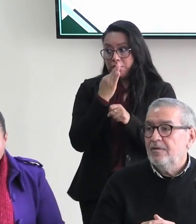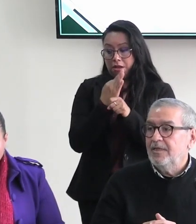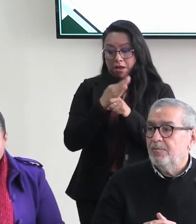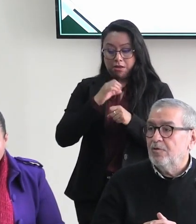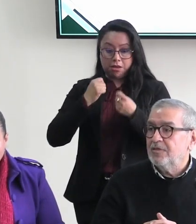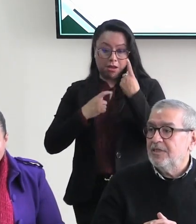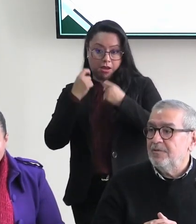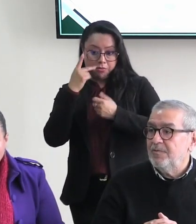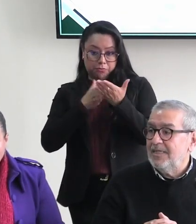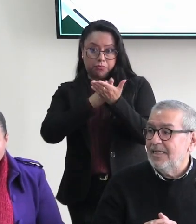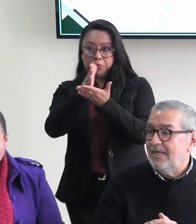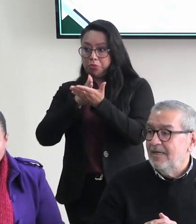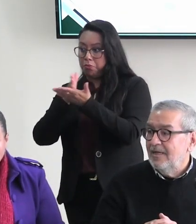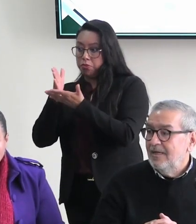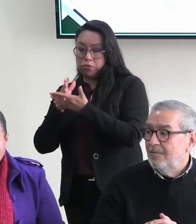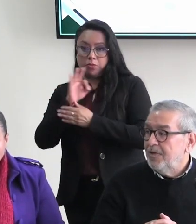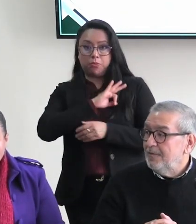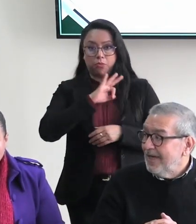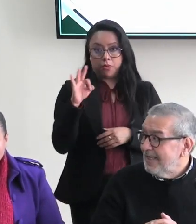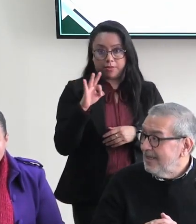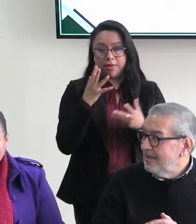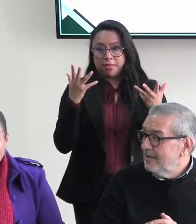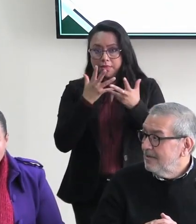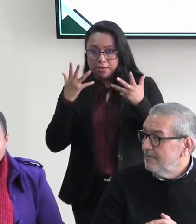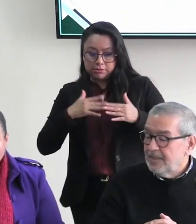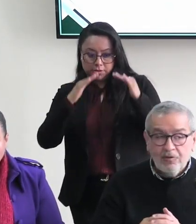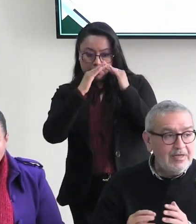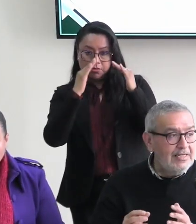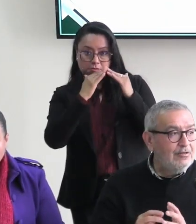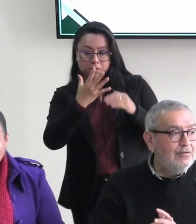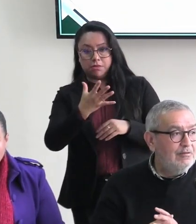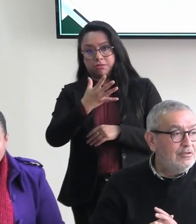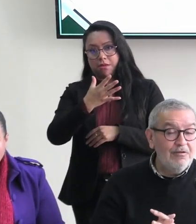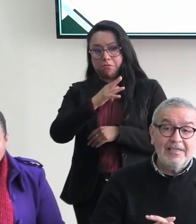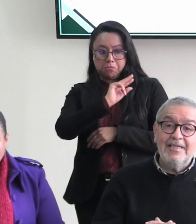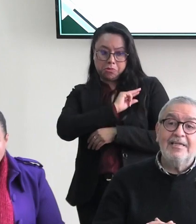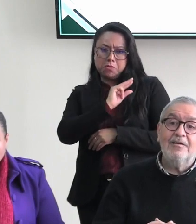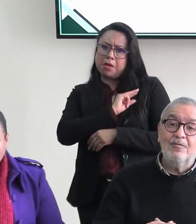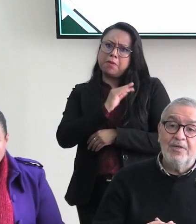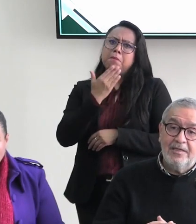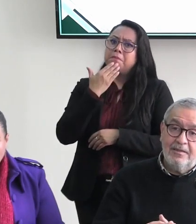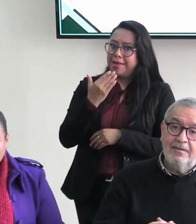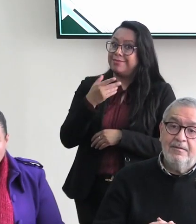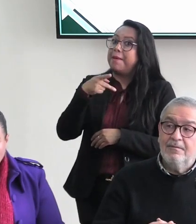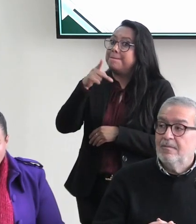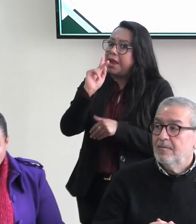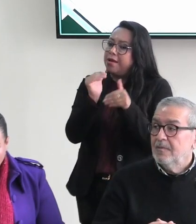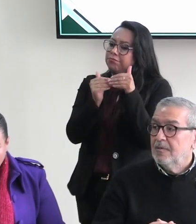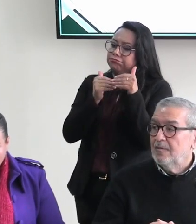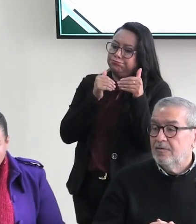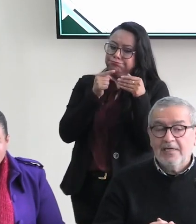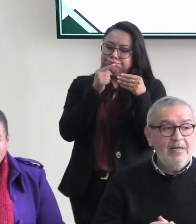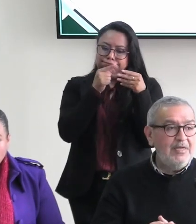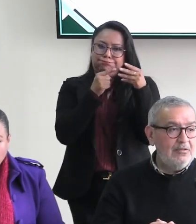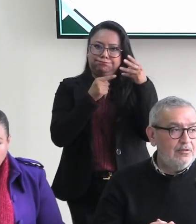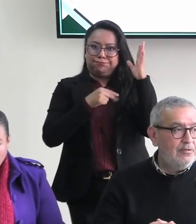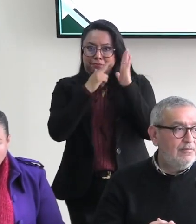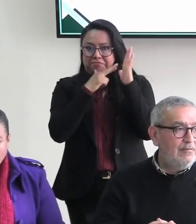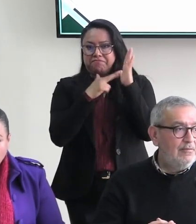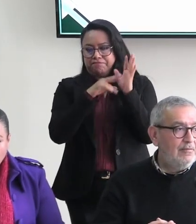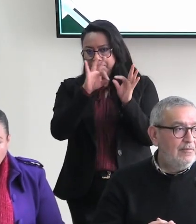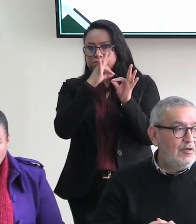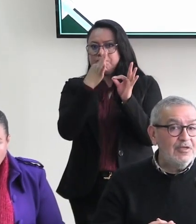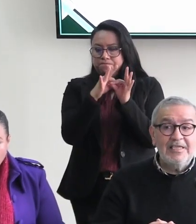modo de producir vivienda privada es correcto, solo que tiene que cumplir con los